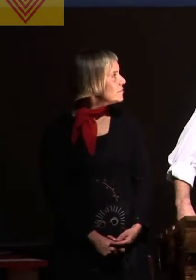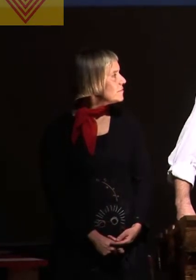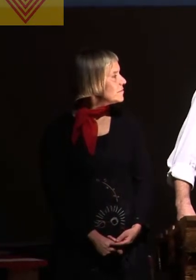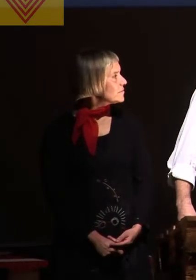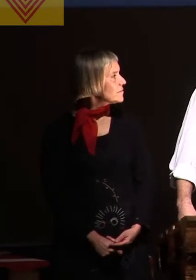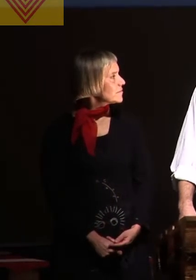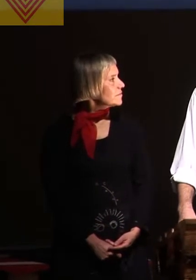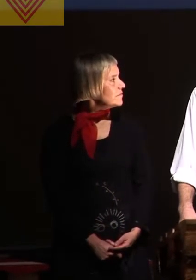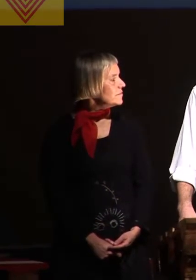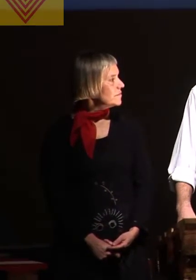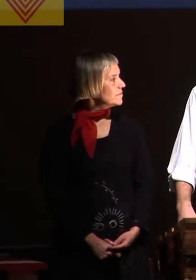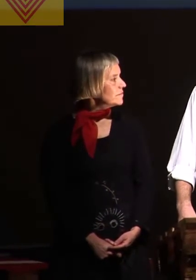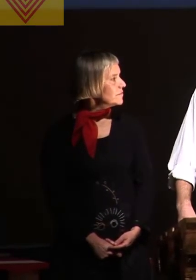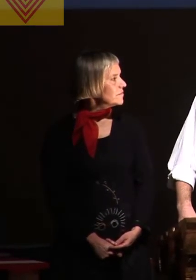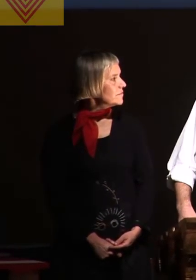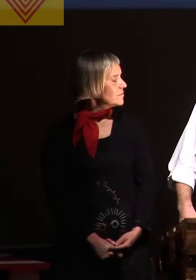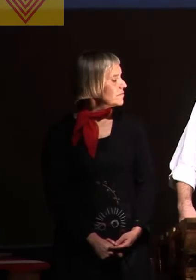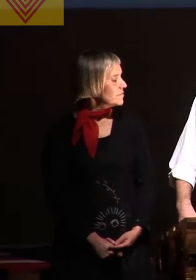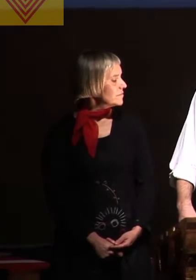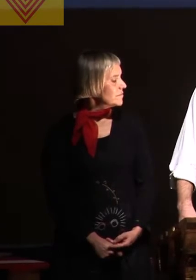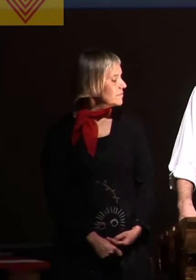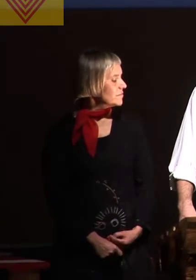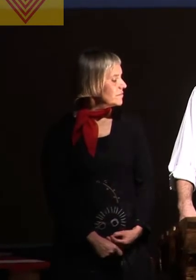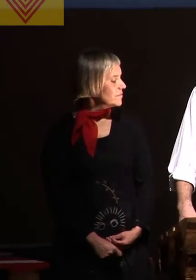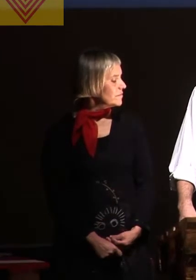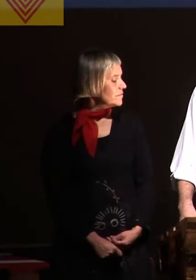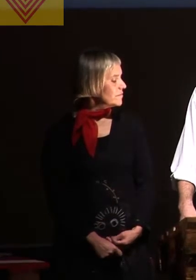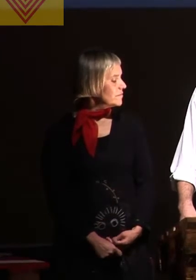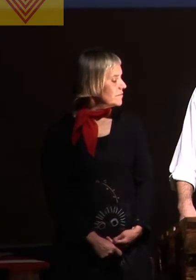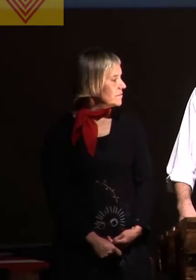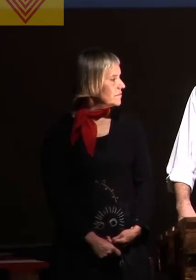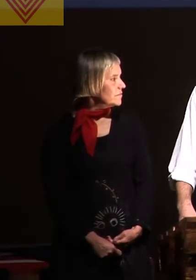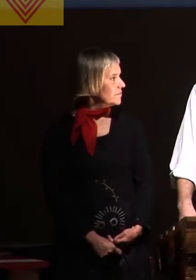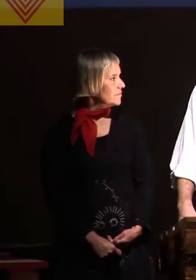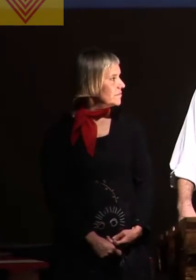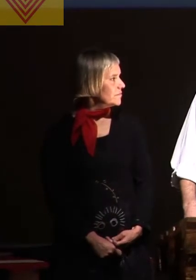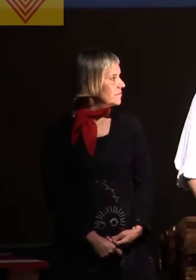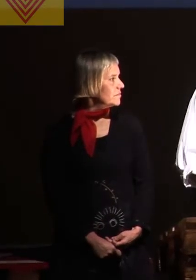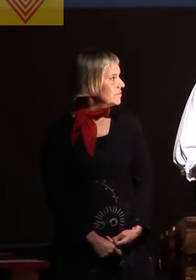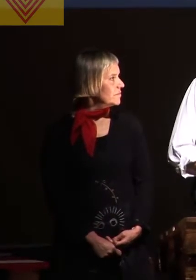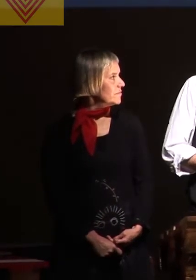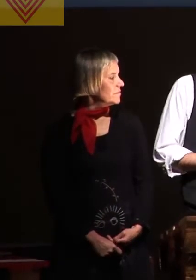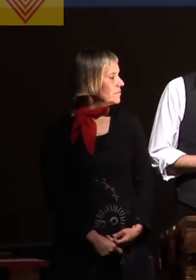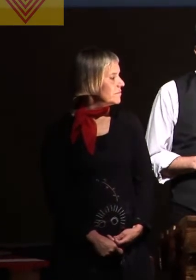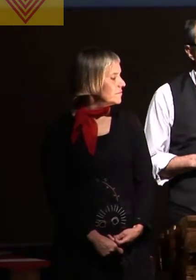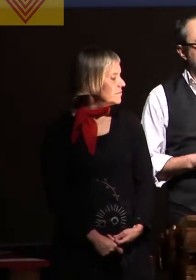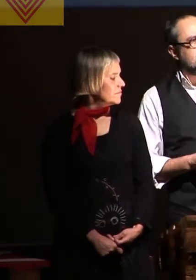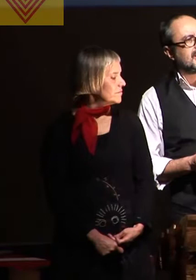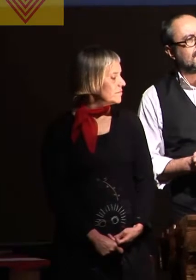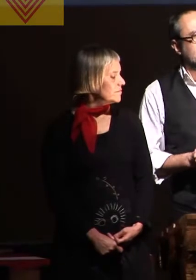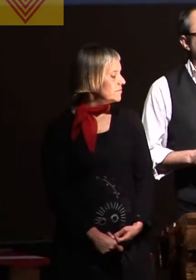immigrants, però que són veïns, esdevinguin ciutadans. El que volem és una catalanitat absolutament contaminada de llengües, d'orígens, de